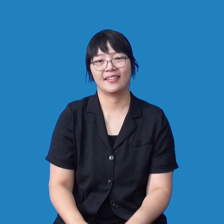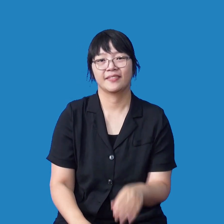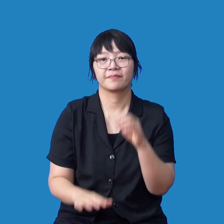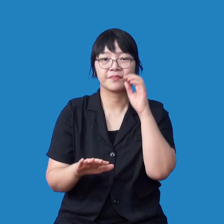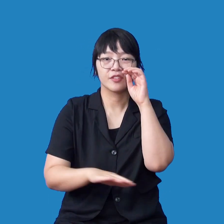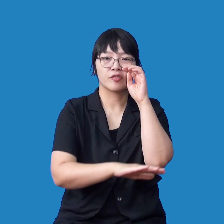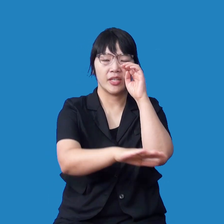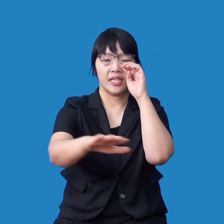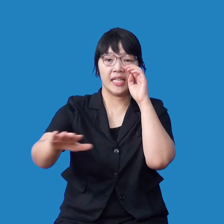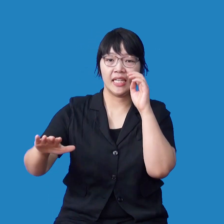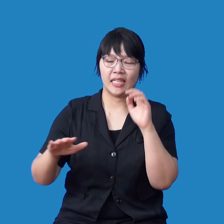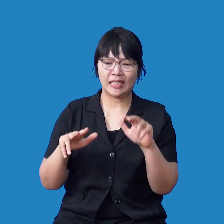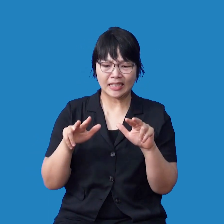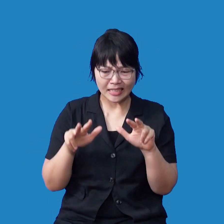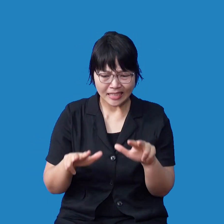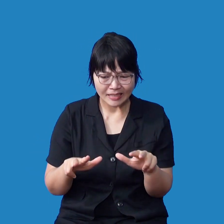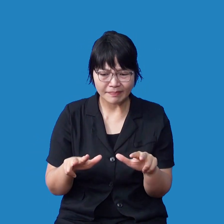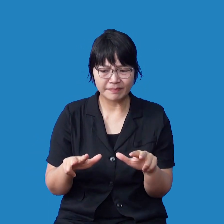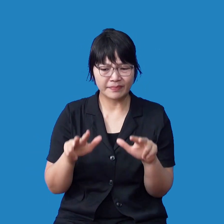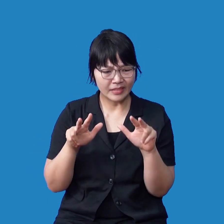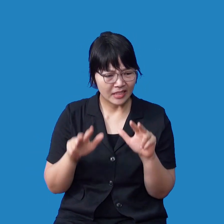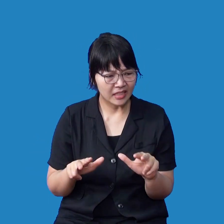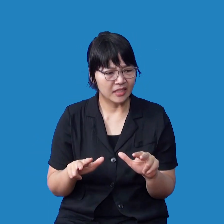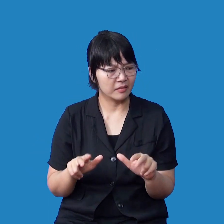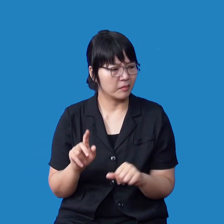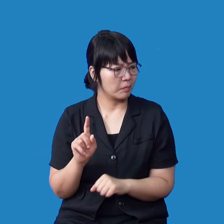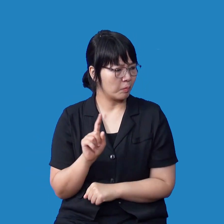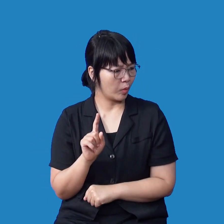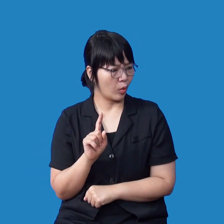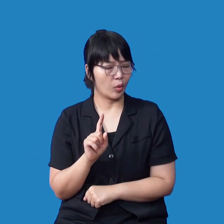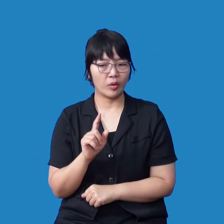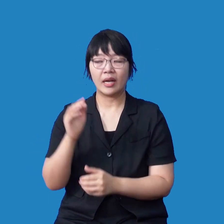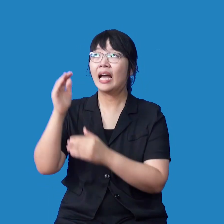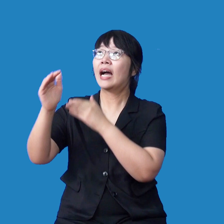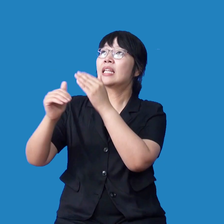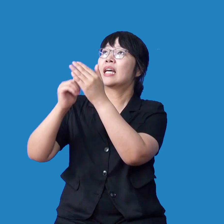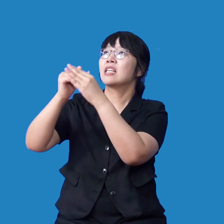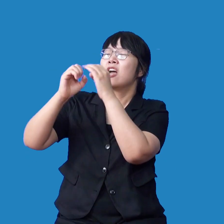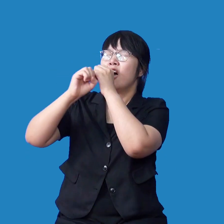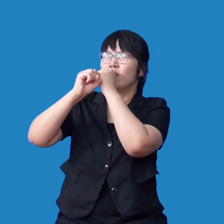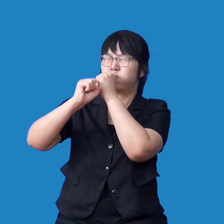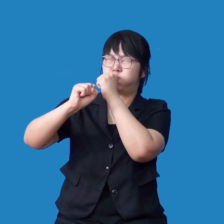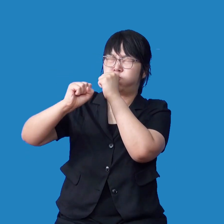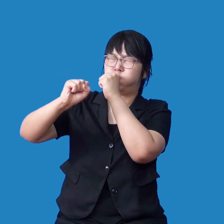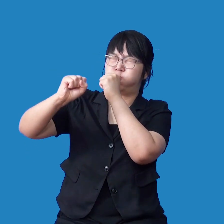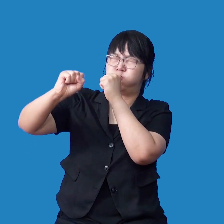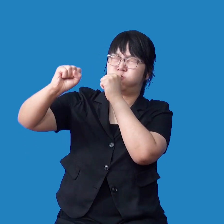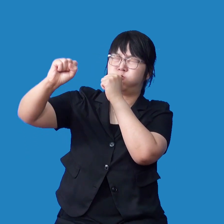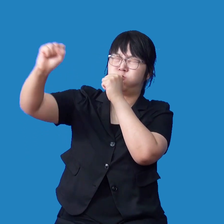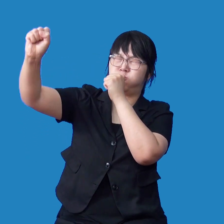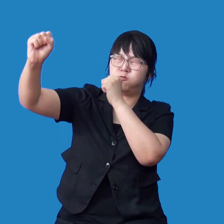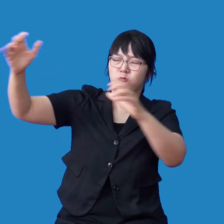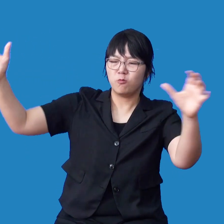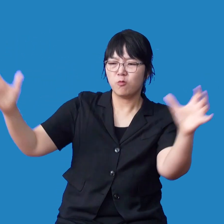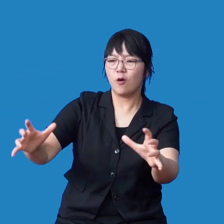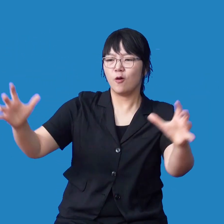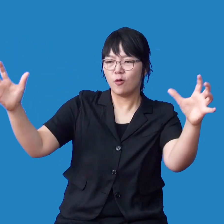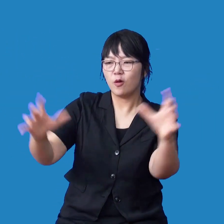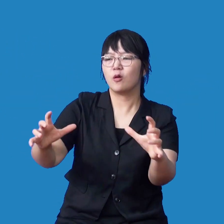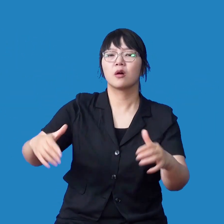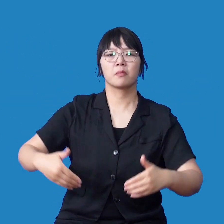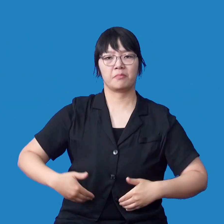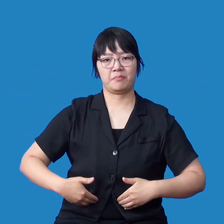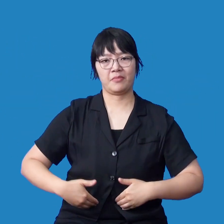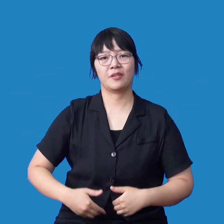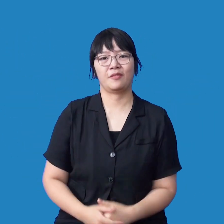있는 우리 시대의 이 광야에 지금이야말로 하나님의 나팔이 울려야 할 때가 아니겠습니까? 그리고